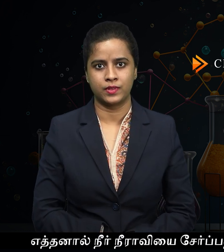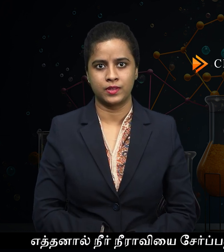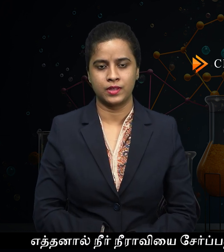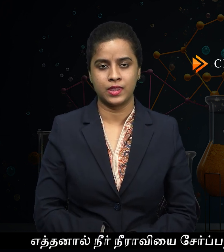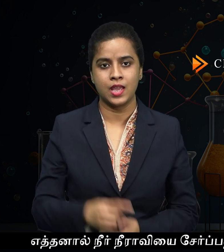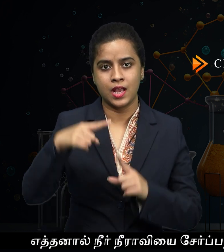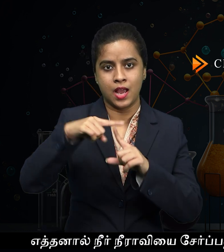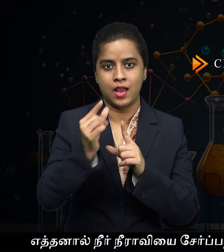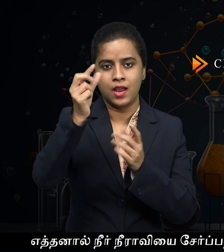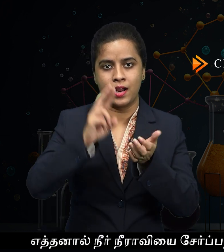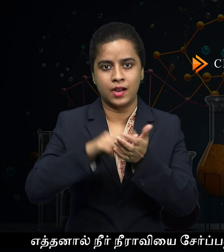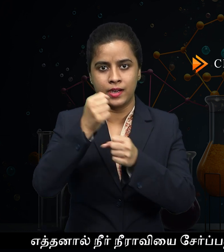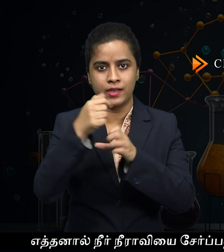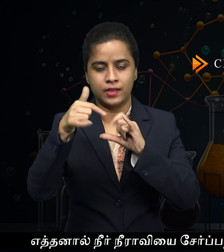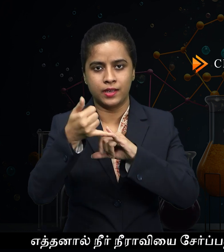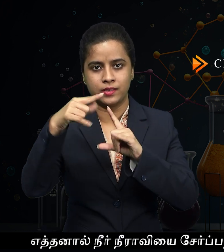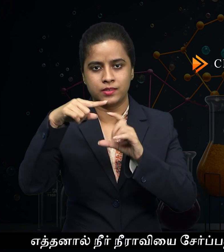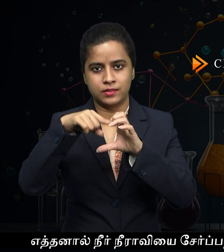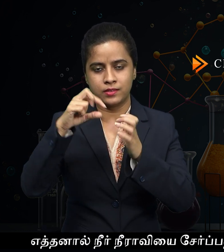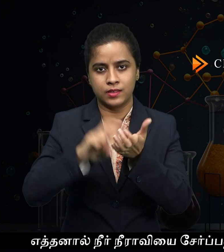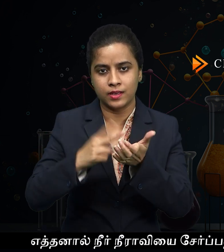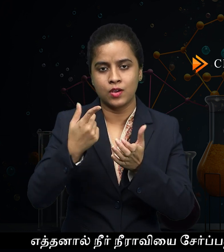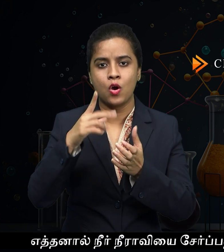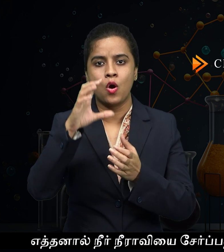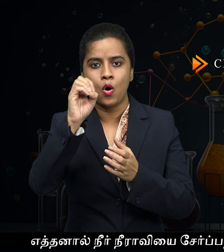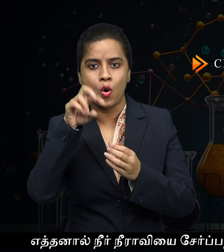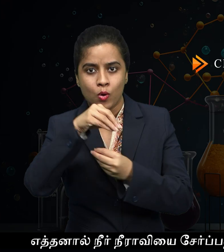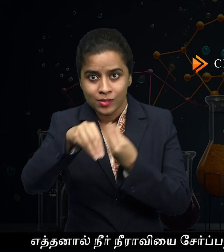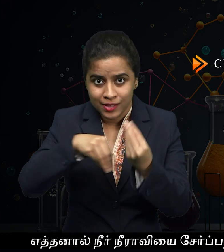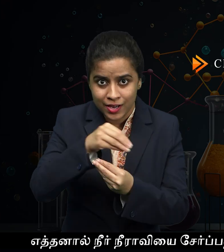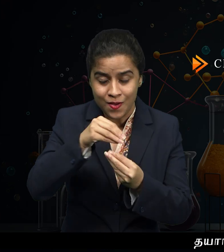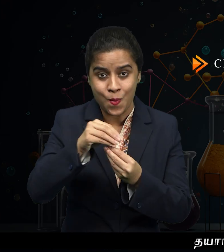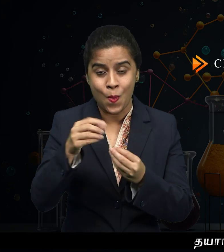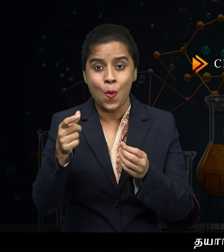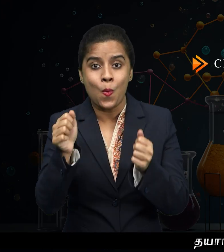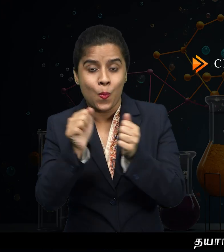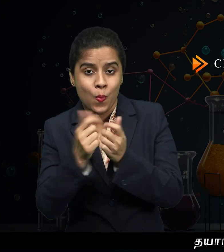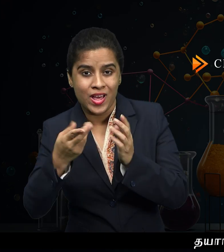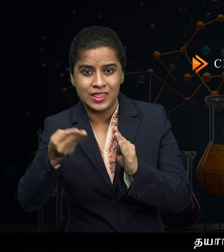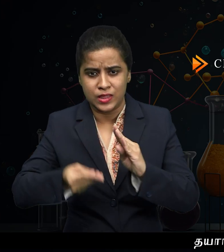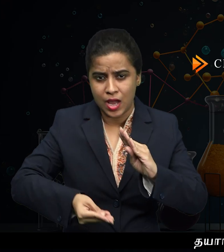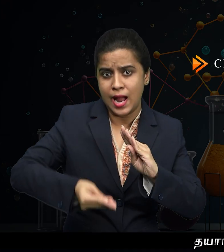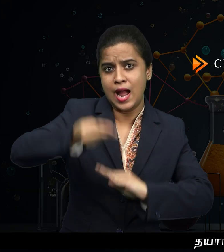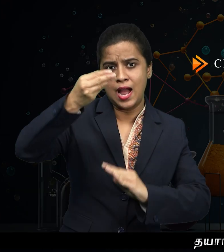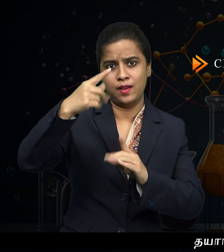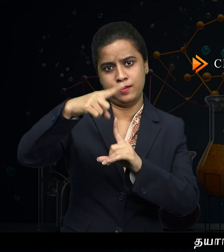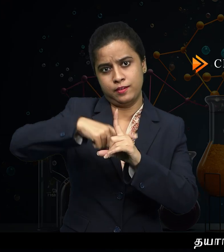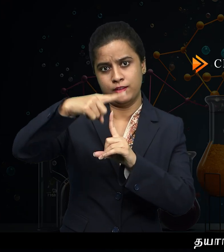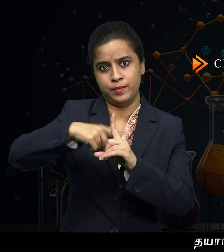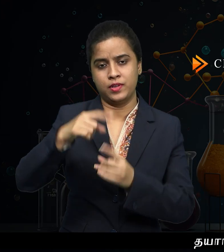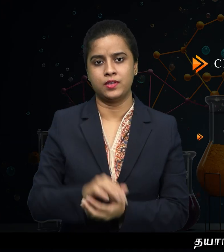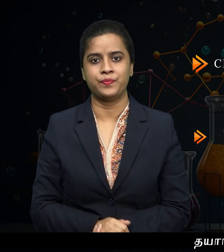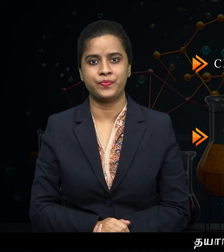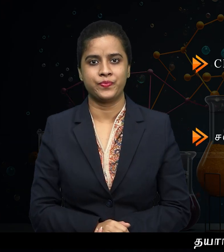எத்தனால் நீராவியை சேர்ப்பதின் மூலம் ஈத்தீனில் இருந்து பெரிய அளவில் தயாரிக்கப்படுகிறது.